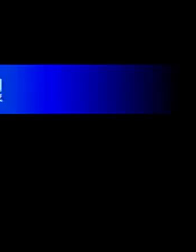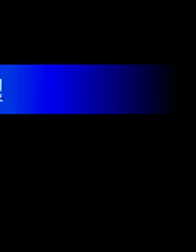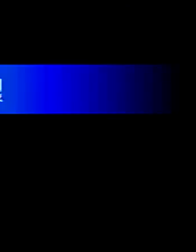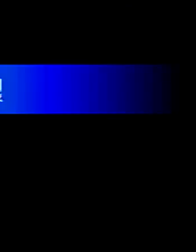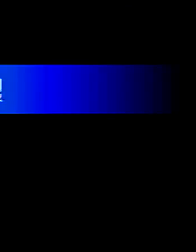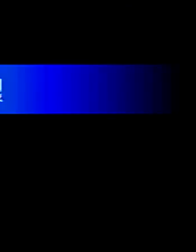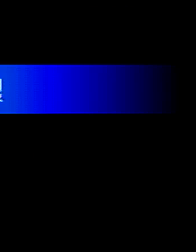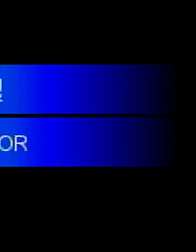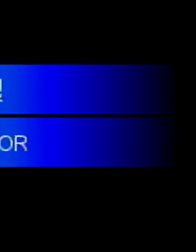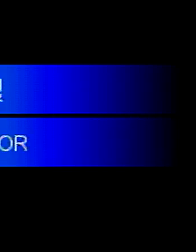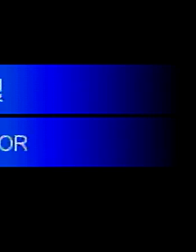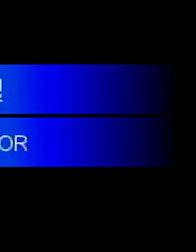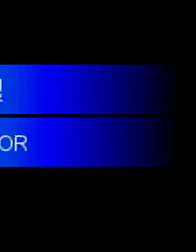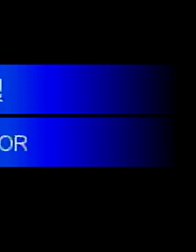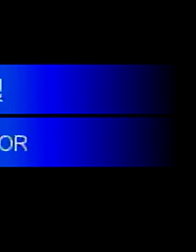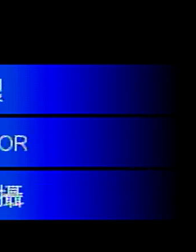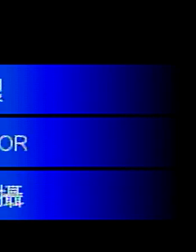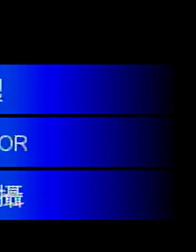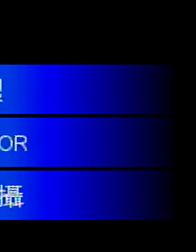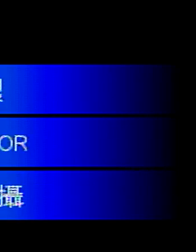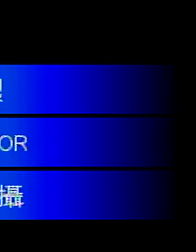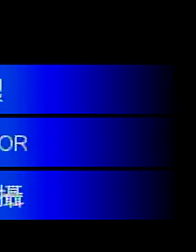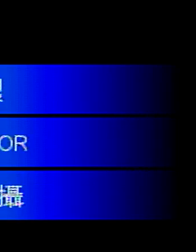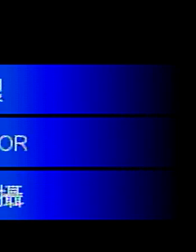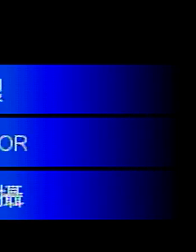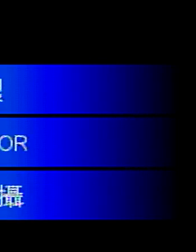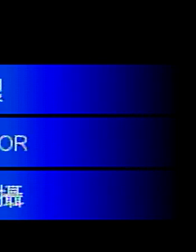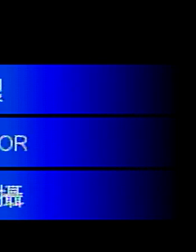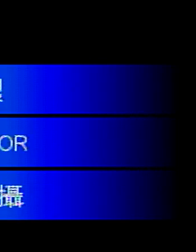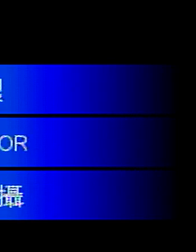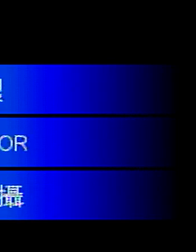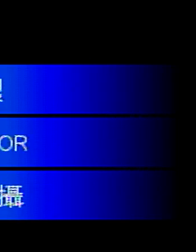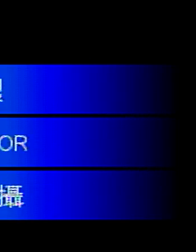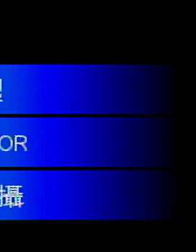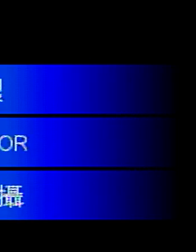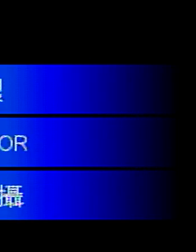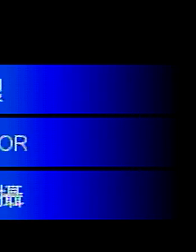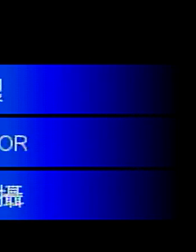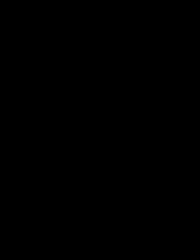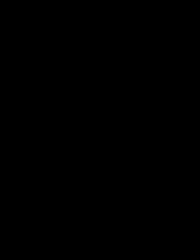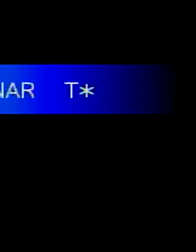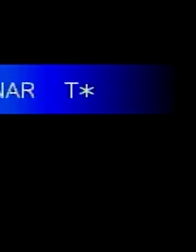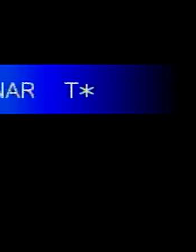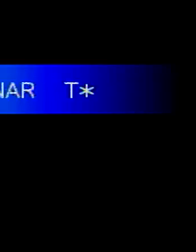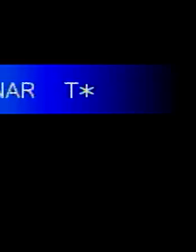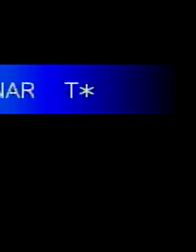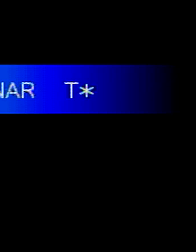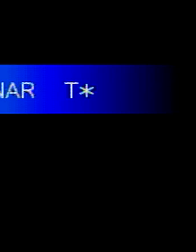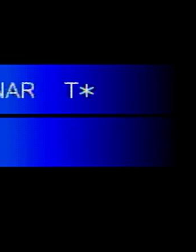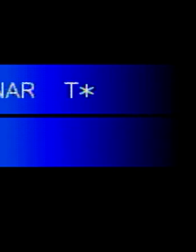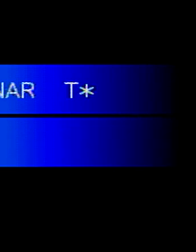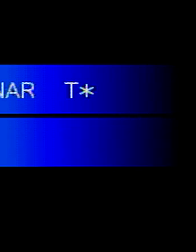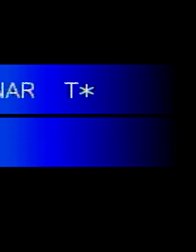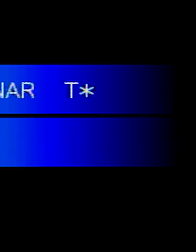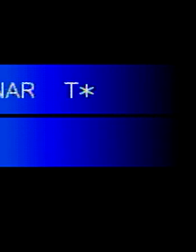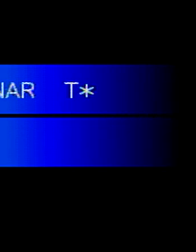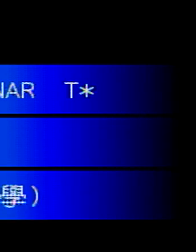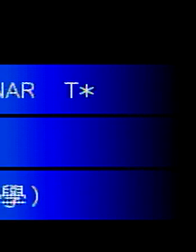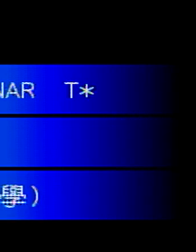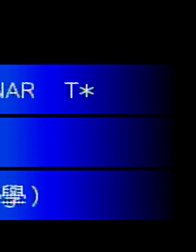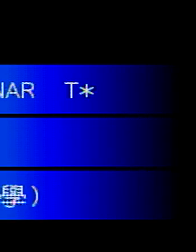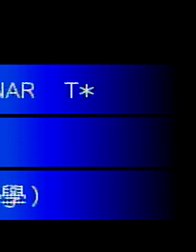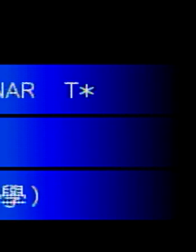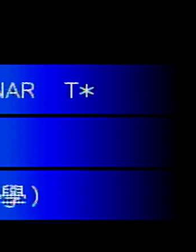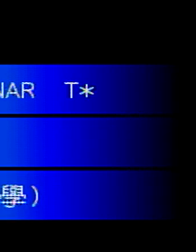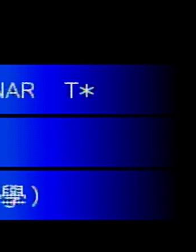第六案是有关于订定那个是系统经营者订定上下架规章参考原则草案讨论